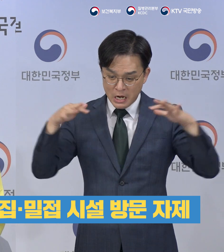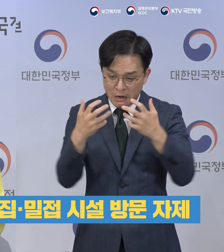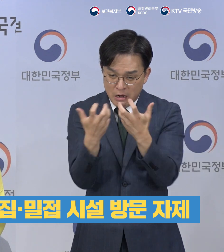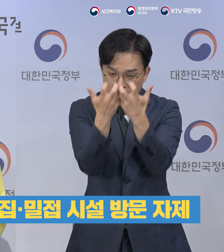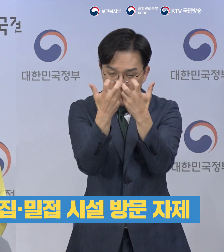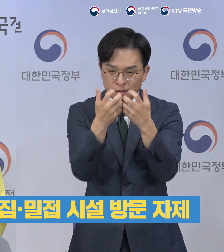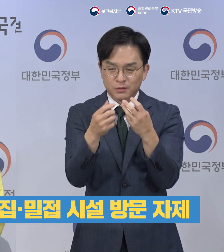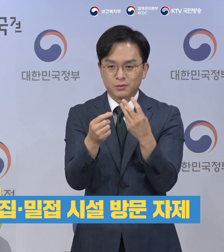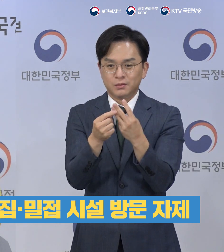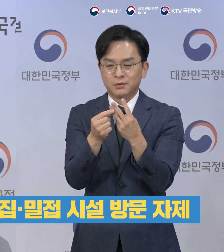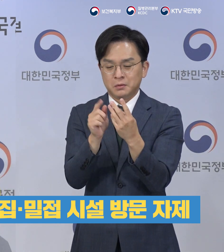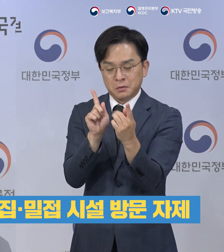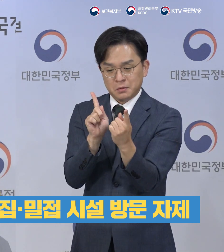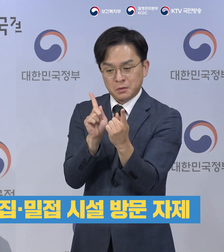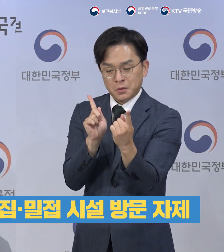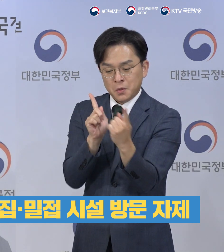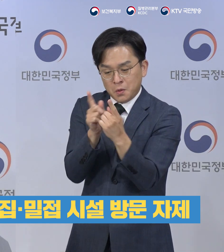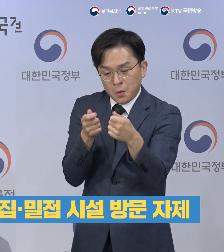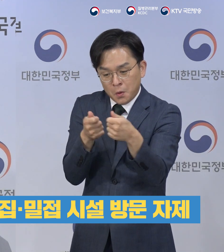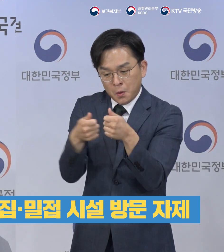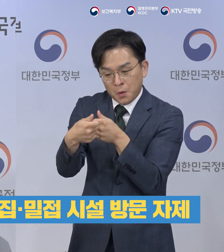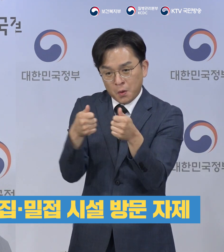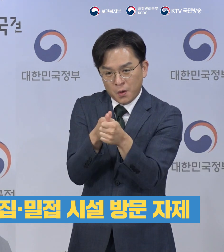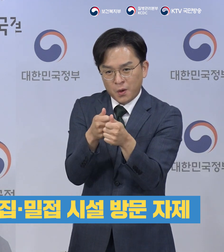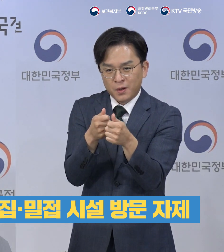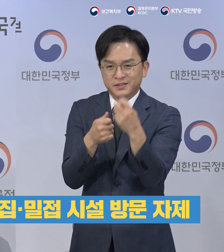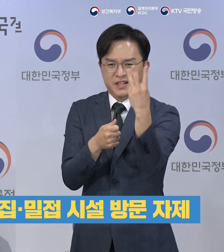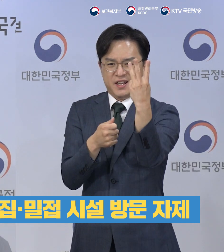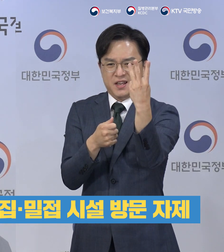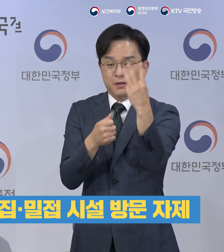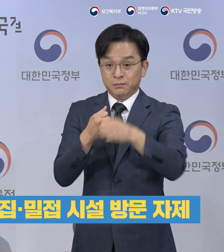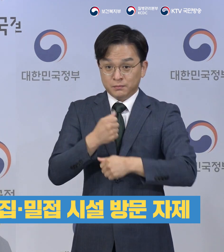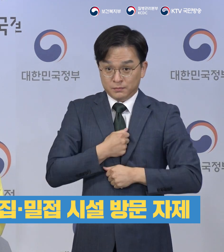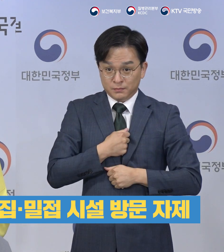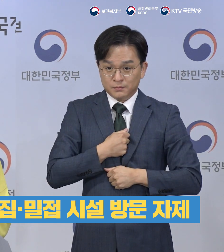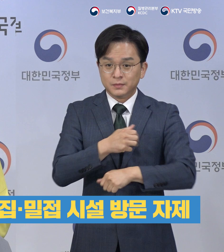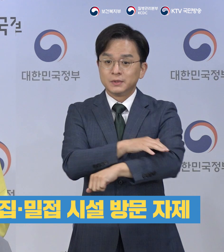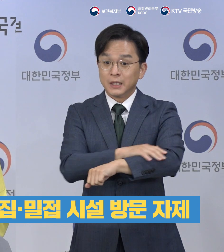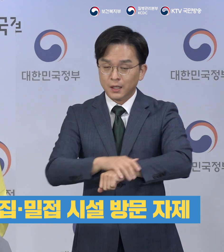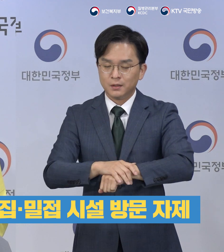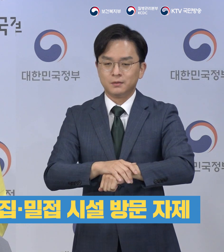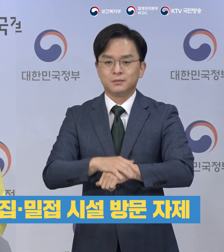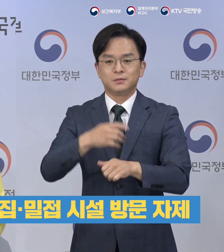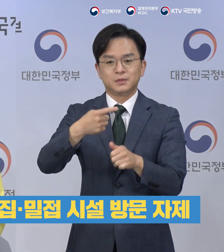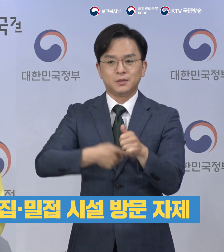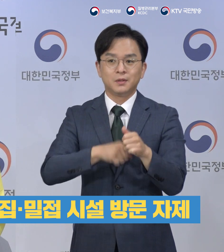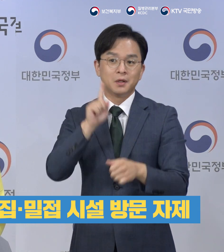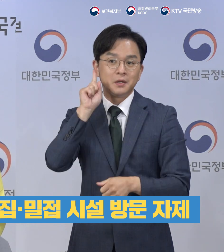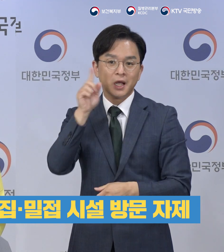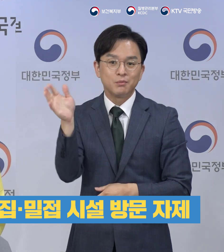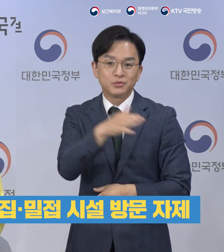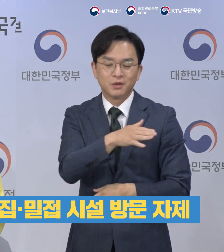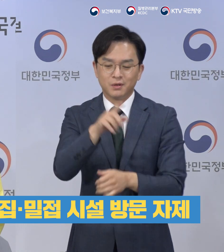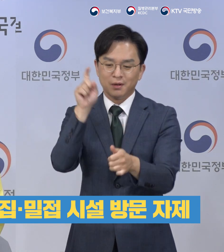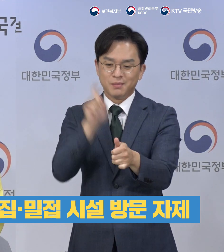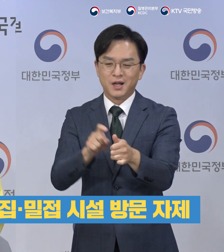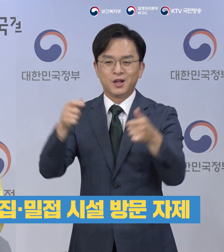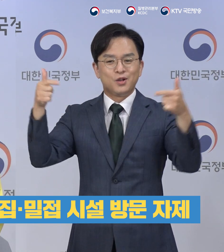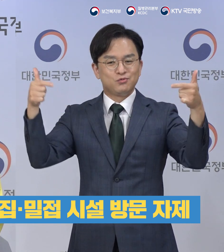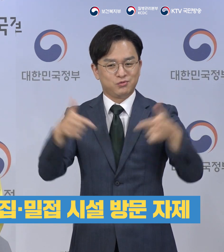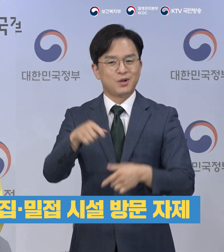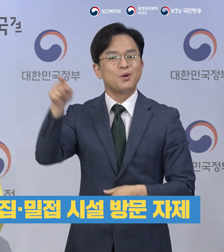밀접 접촉을 피해 주시는 노력을 조금만 더 배가해 주신다면 이번 주의 국내 확진자